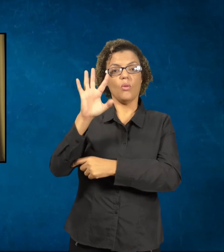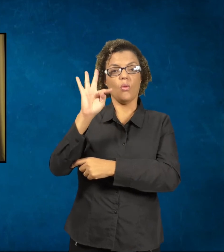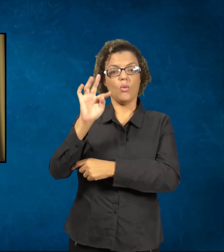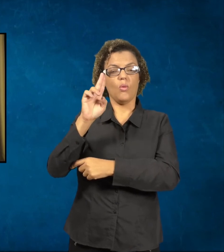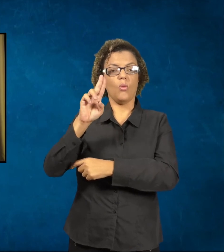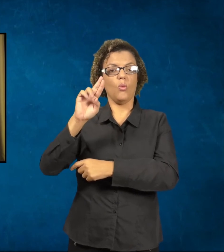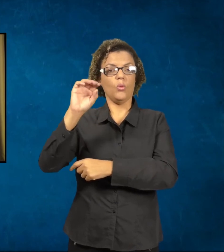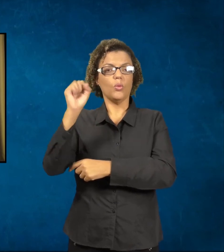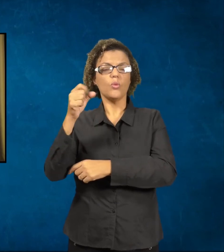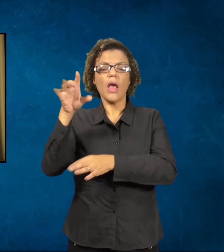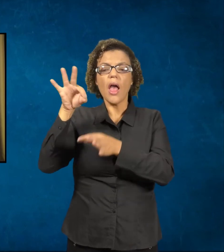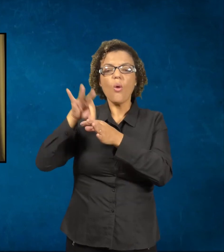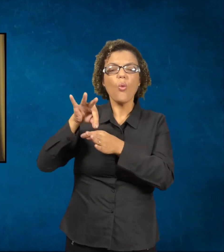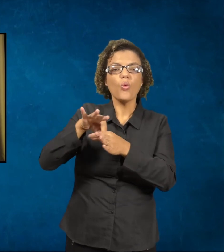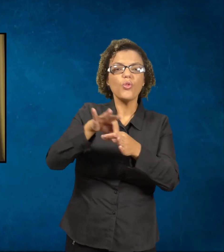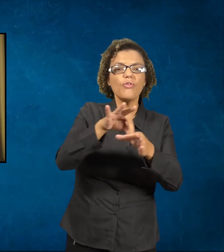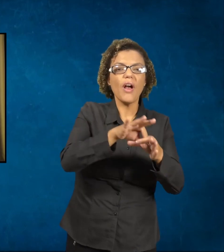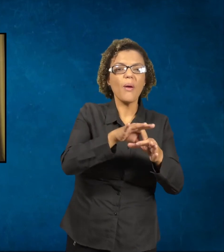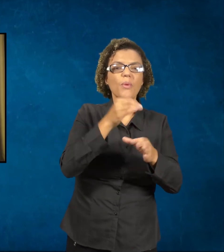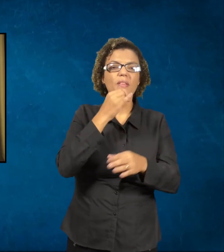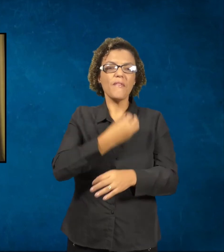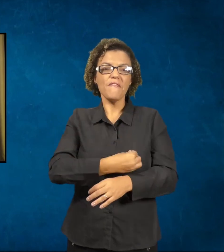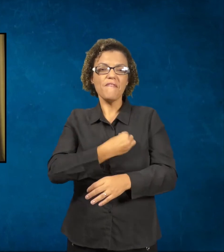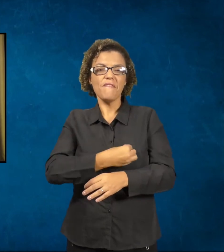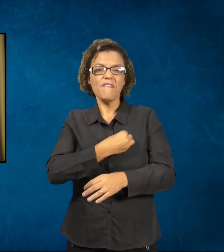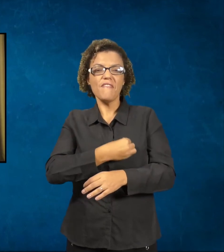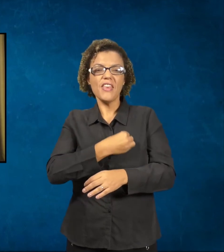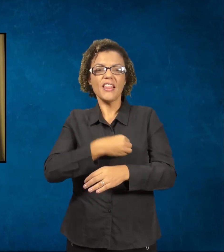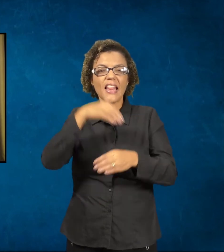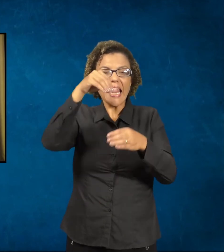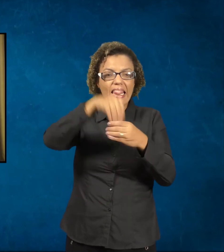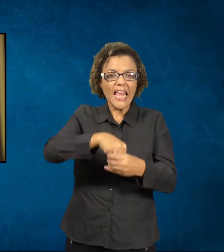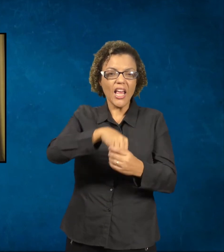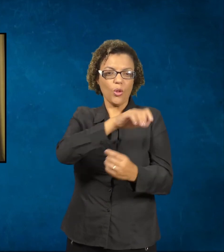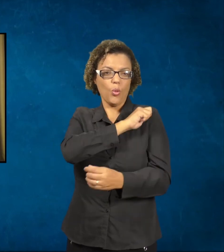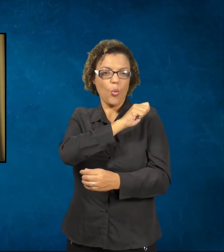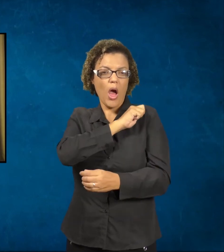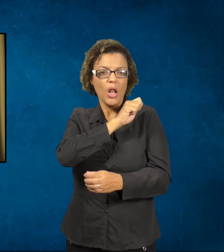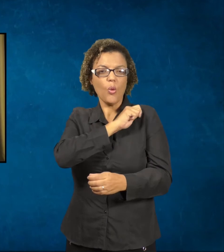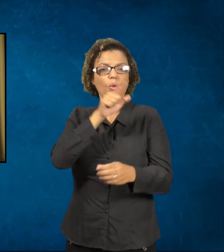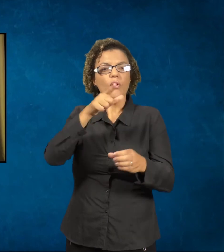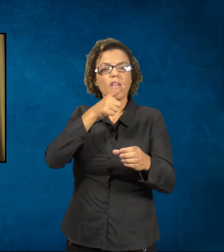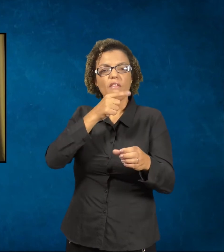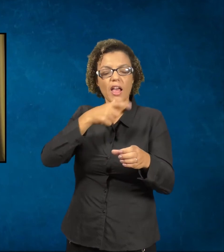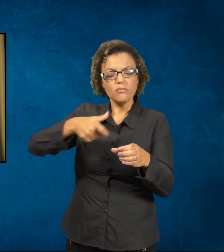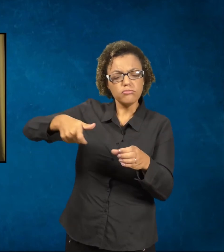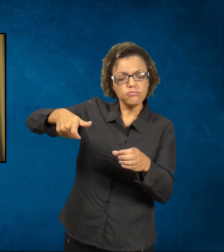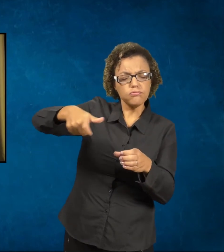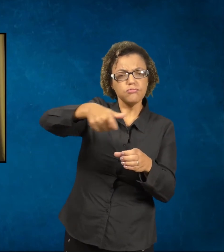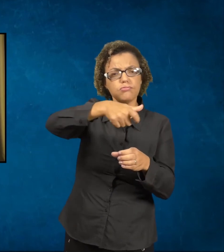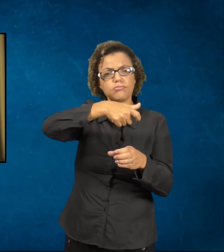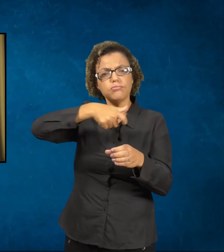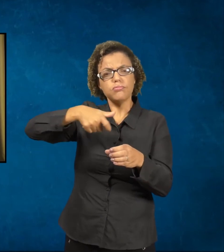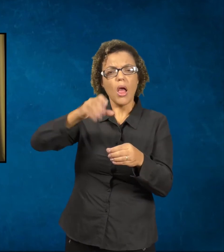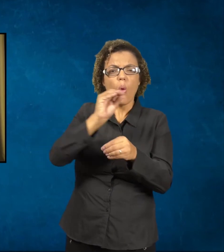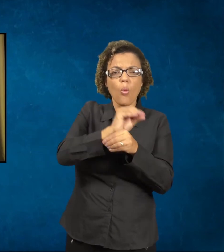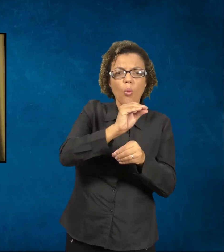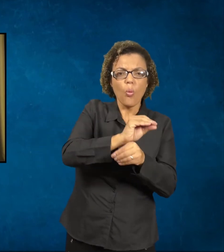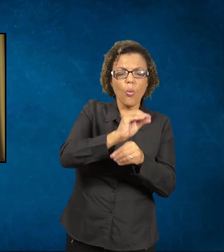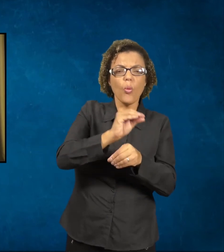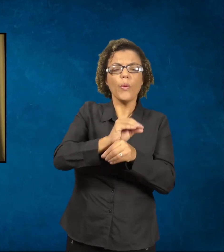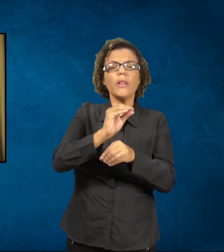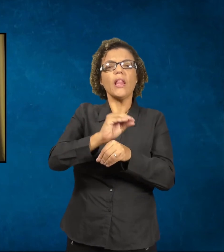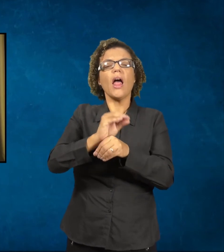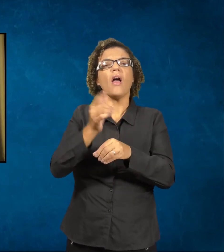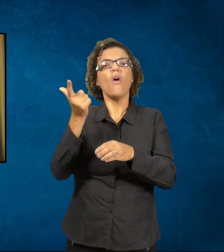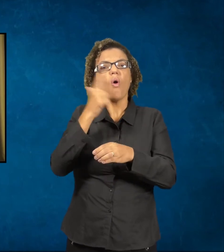vida que está enterrada dentro do aluno, a semente que está ali. A semente de humanidade que está dentro de cada ser humano frutifica